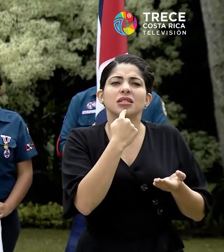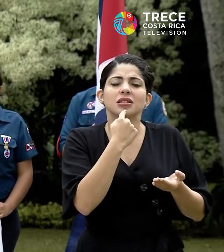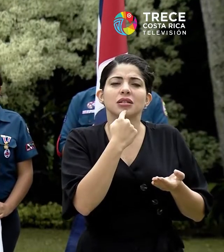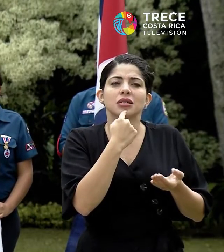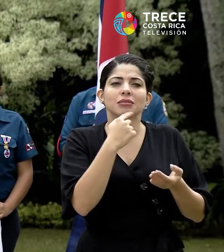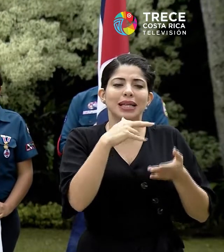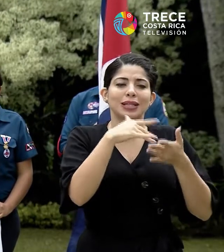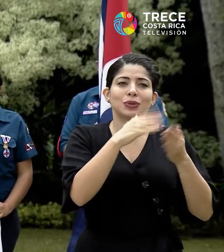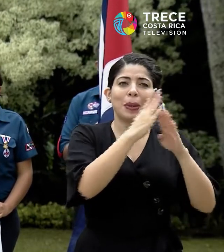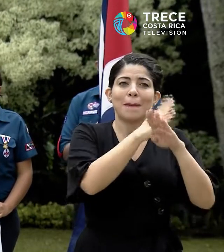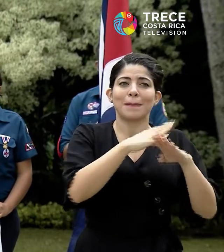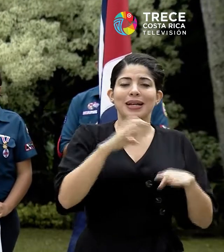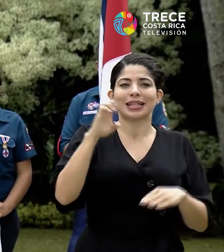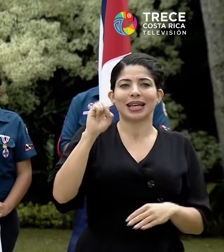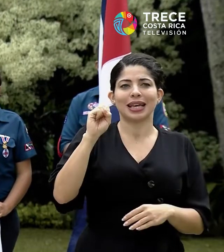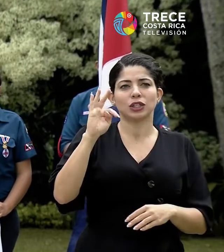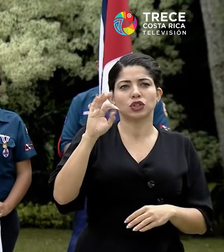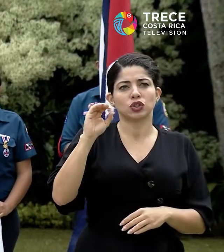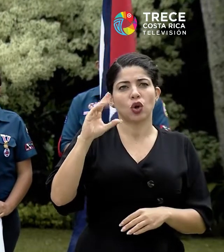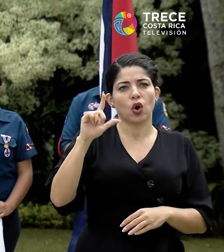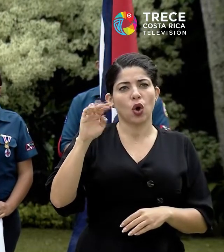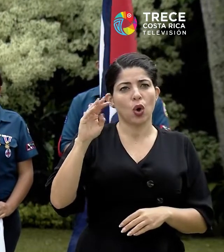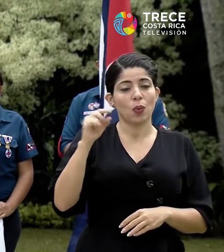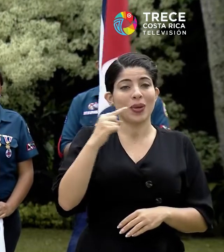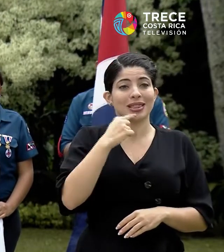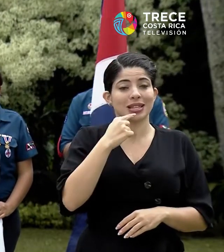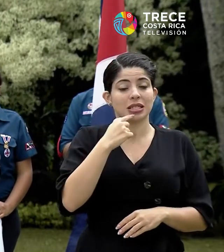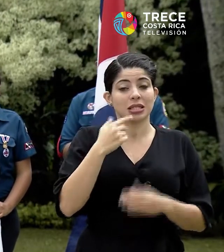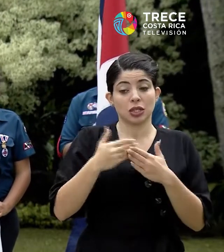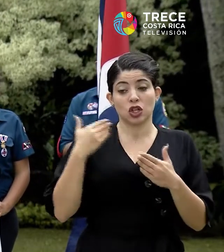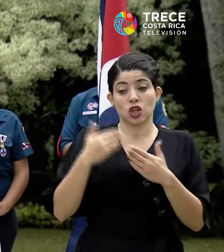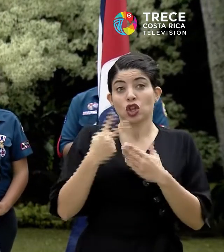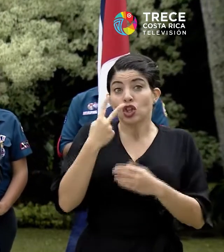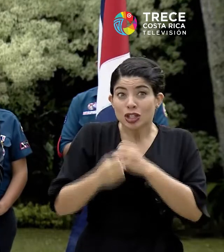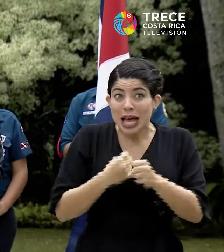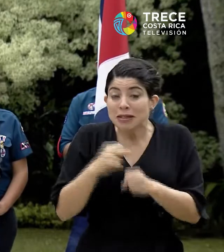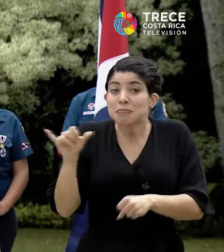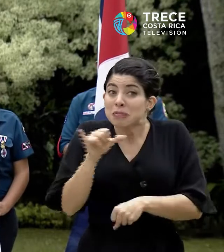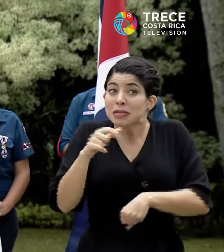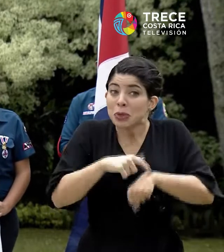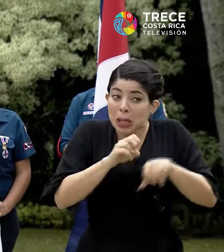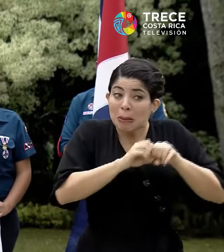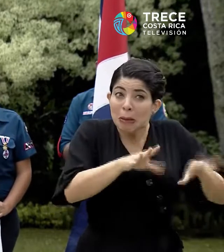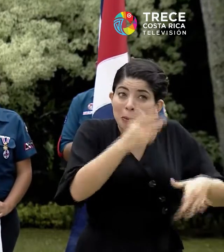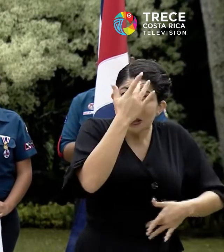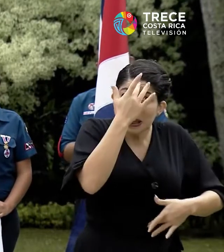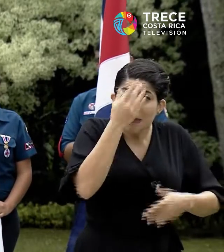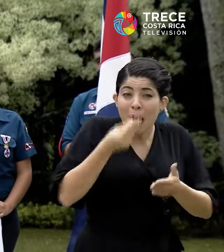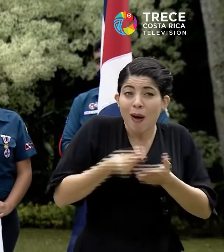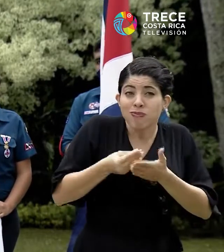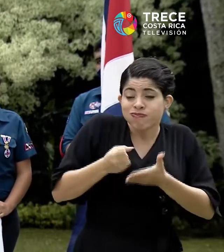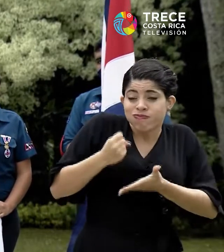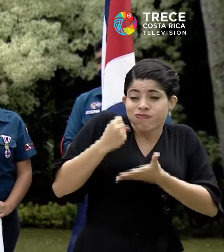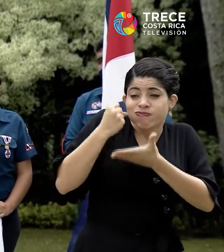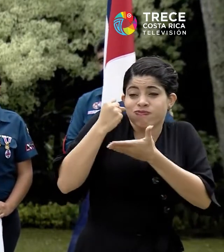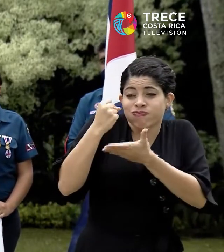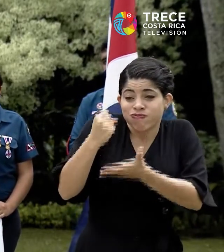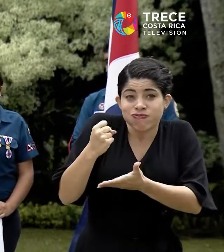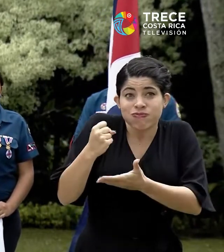de Estudios de la Paz de Estocolmo. Los últimos 2 años, en medio de la pandemia, la inversión militar en el mundo